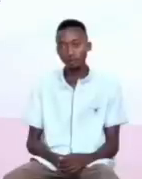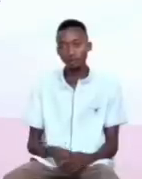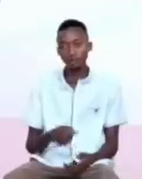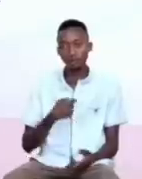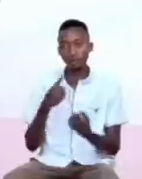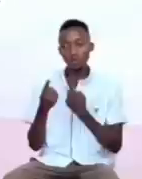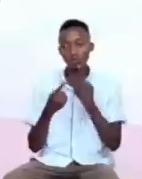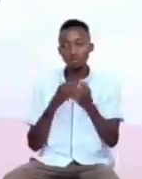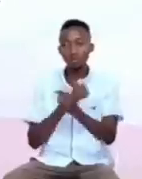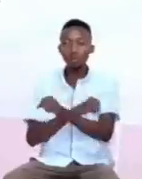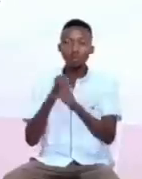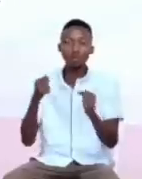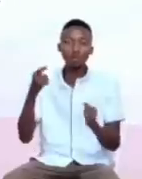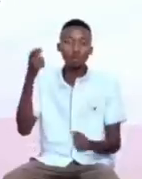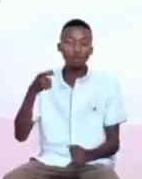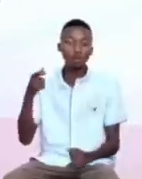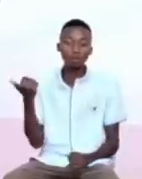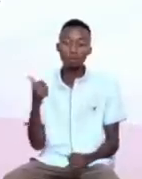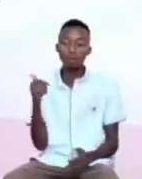Naongea hivi kuokoa ambao hawajafika huko.